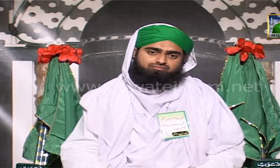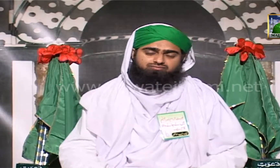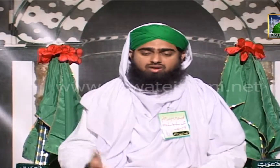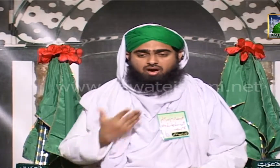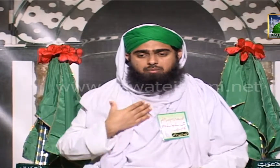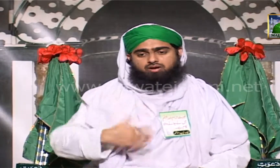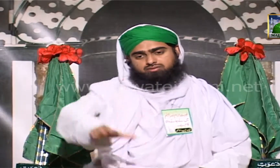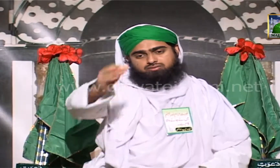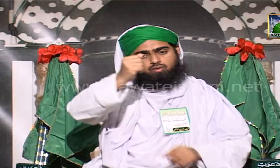شہنشاہ بغداد